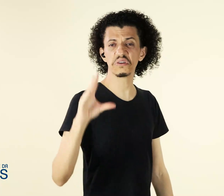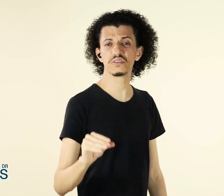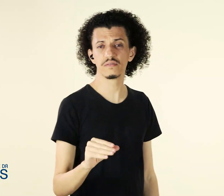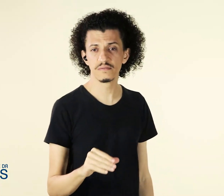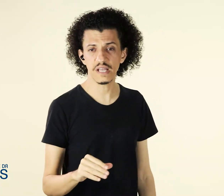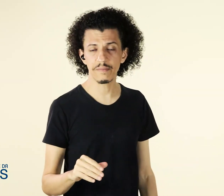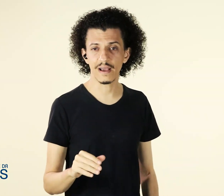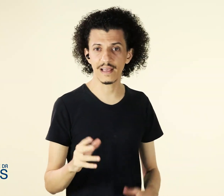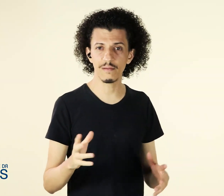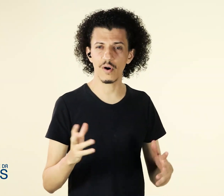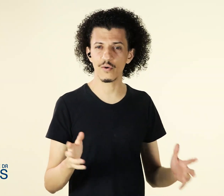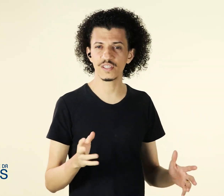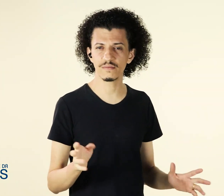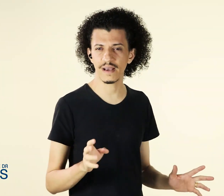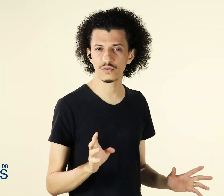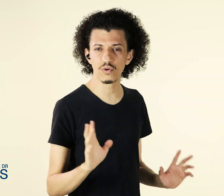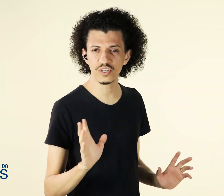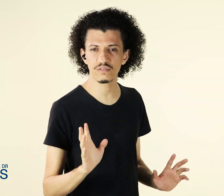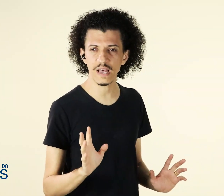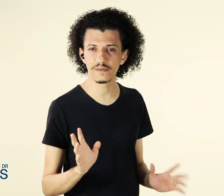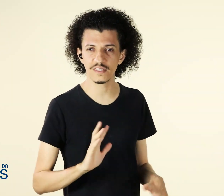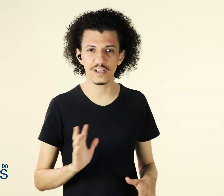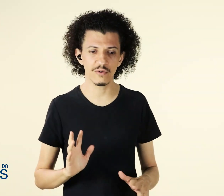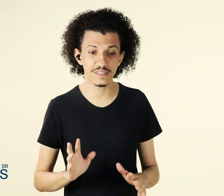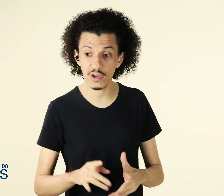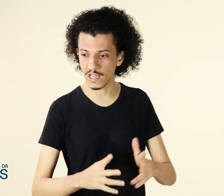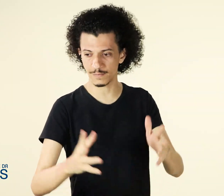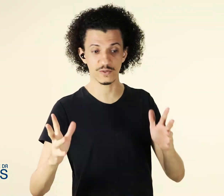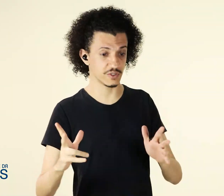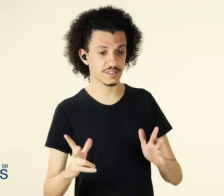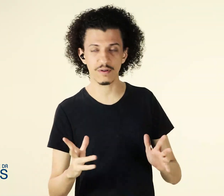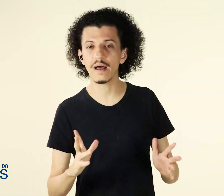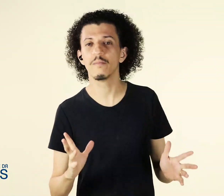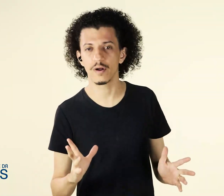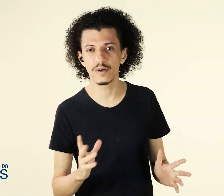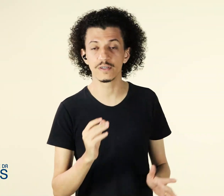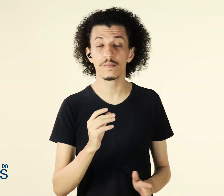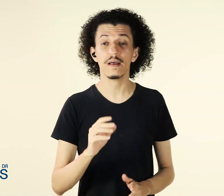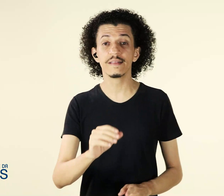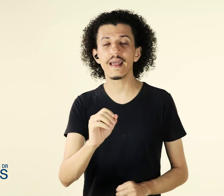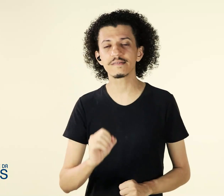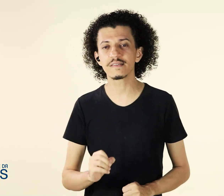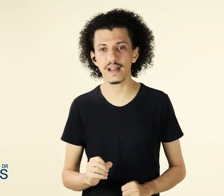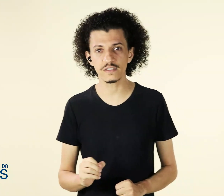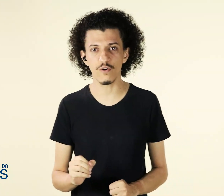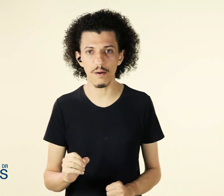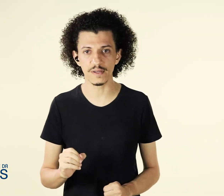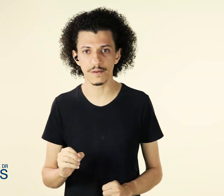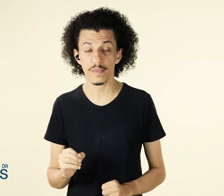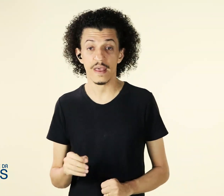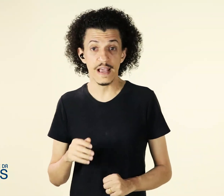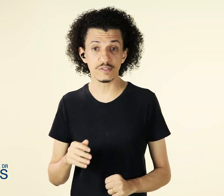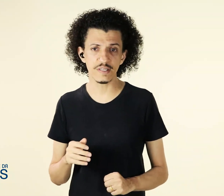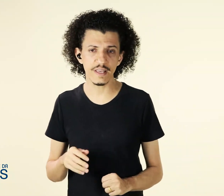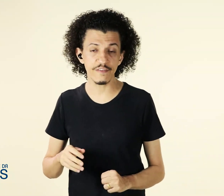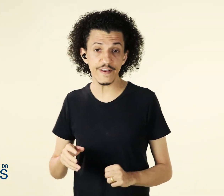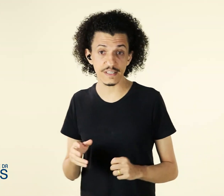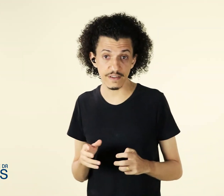noite, sabe? Aquele boa noite mais curtinho, sabe? Que você chegou assim, as pessoas já estão lá, boa noite. Tem essas 3 formas. Isso significa que se